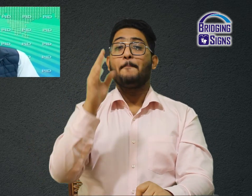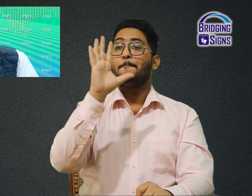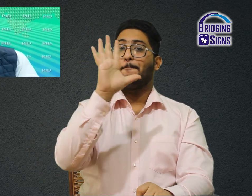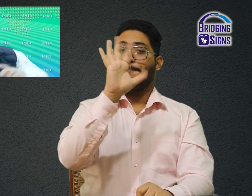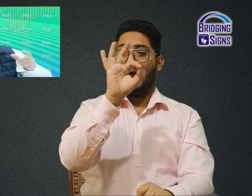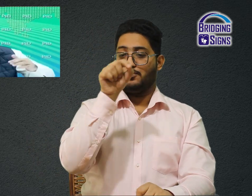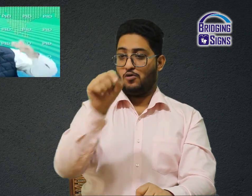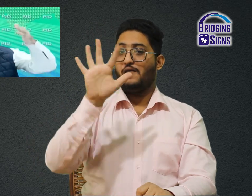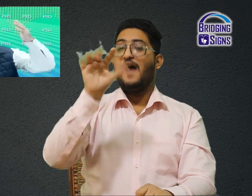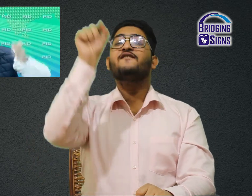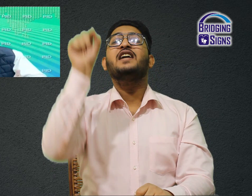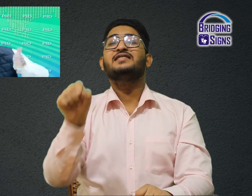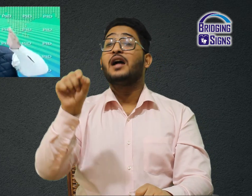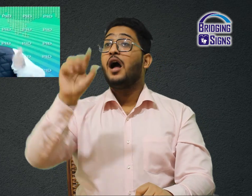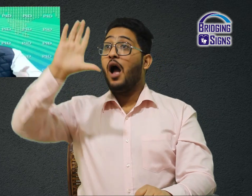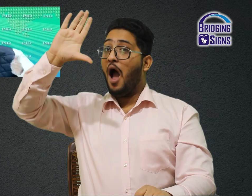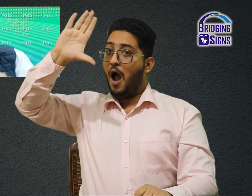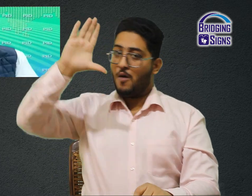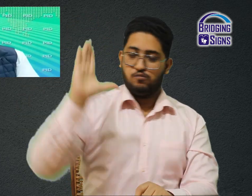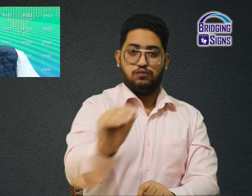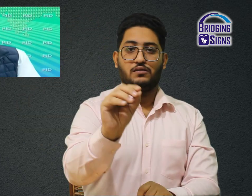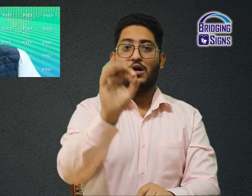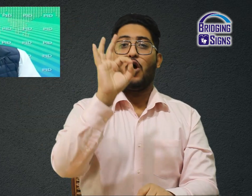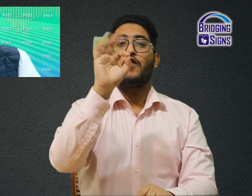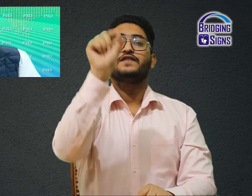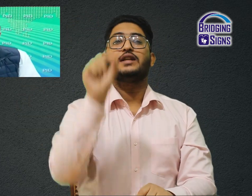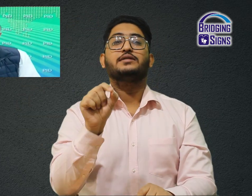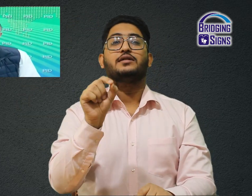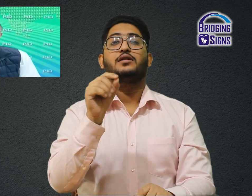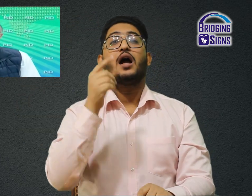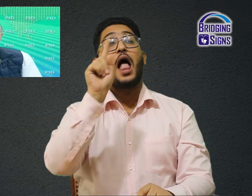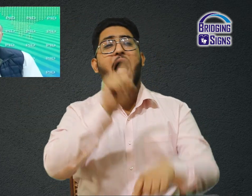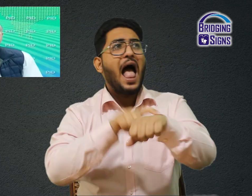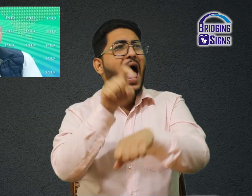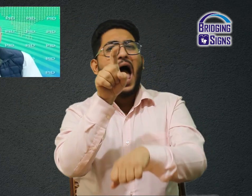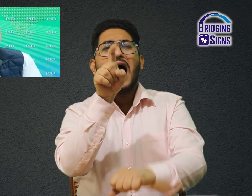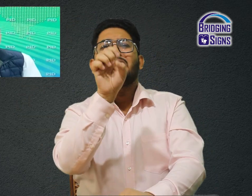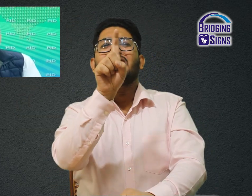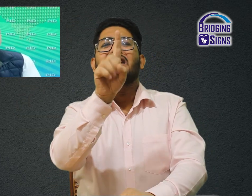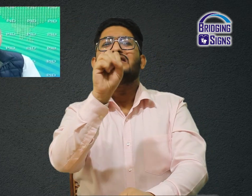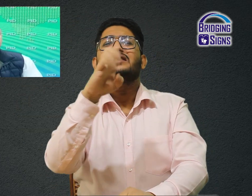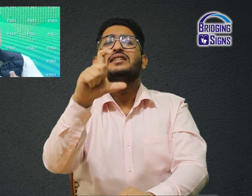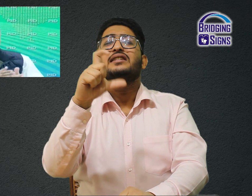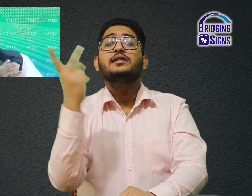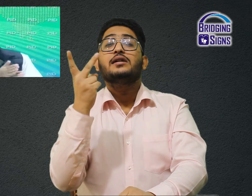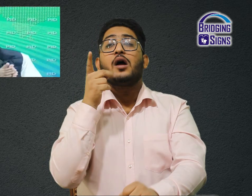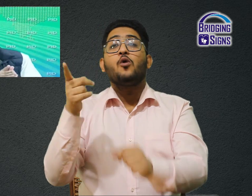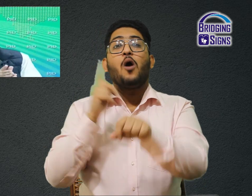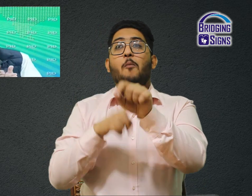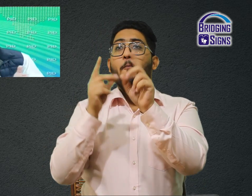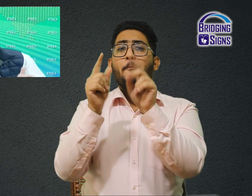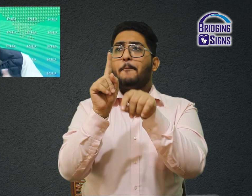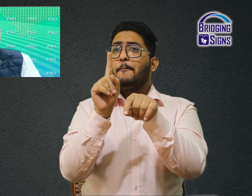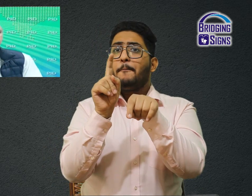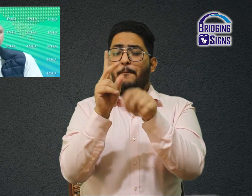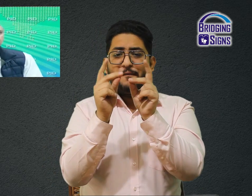49.5 हर्ट्ज़ के लगभग होती है वो ड्रॉप हुई 1 सेकंड के अंदर अंदर, और उसने टेक्निकल जबान में उसको कैस्केड कहते हैं कि एक